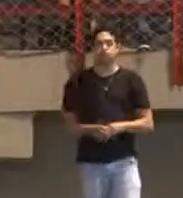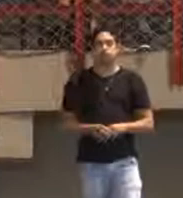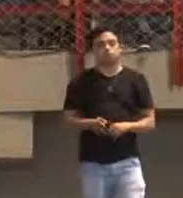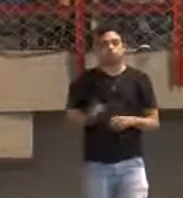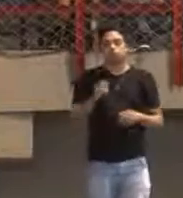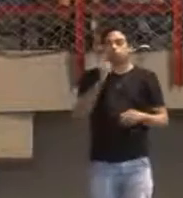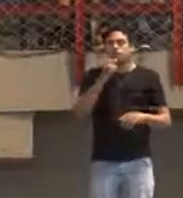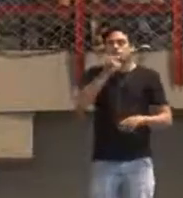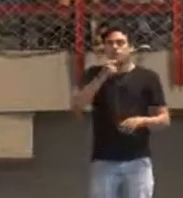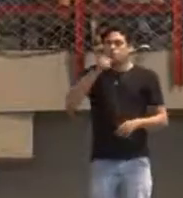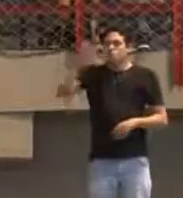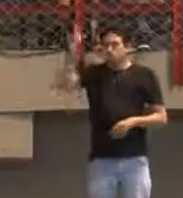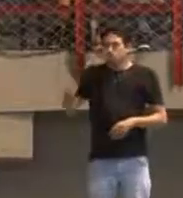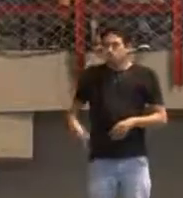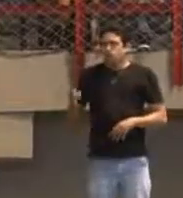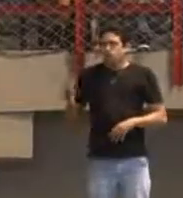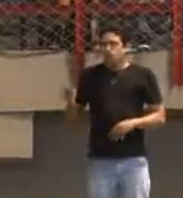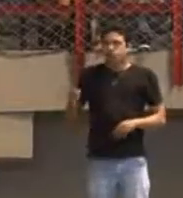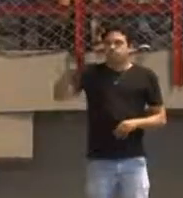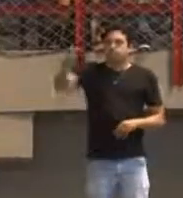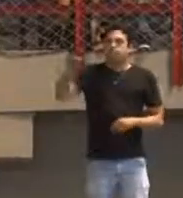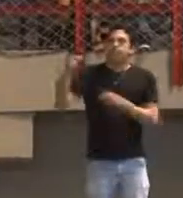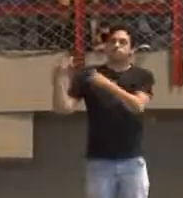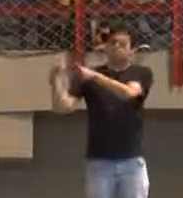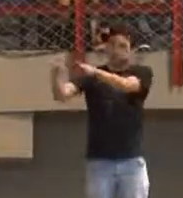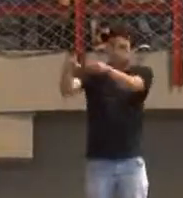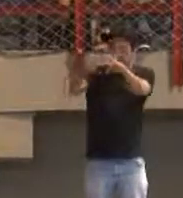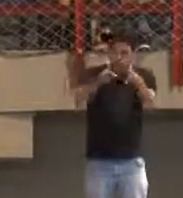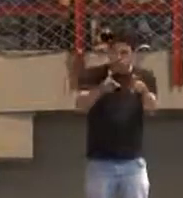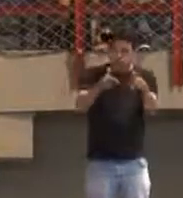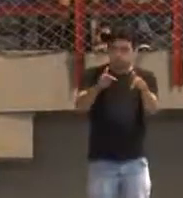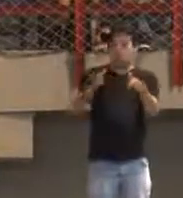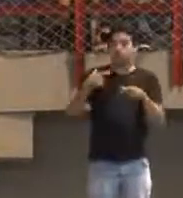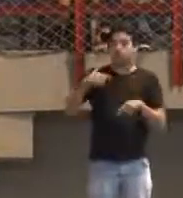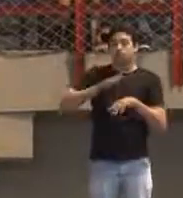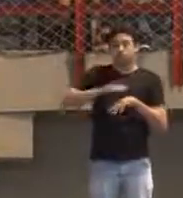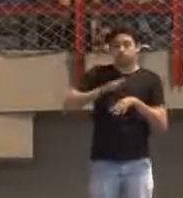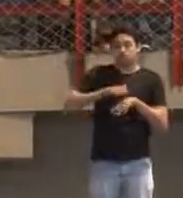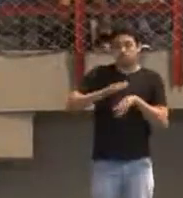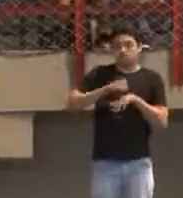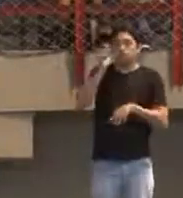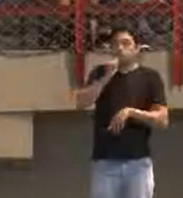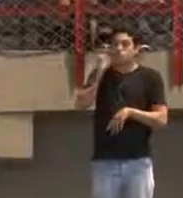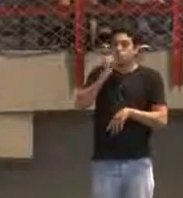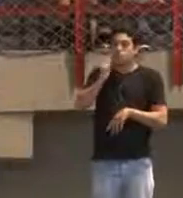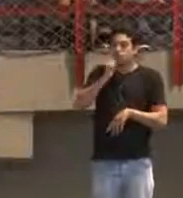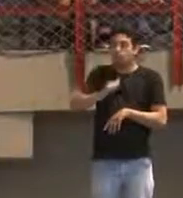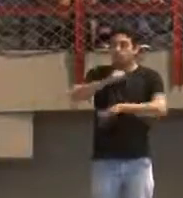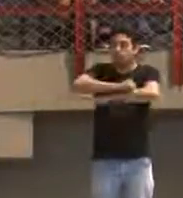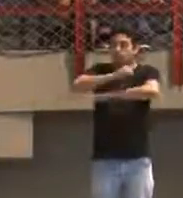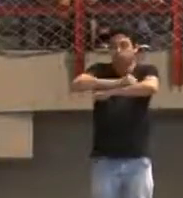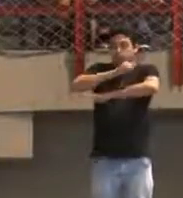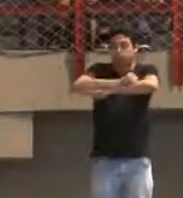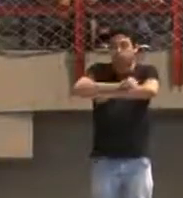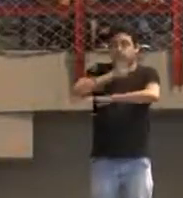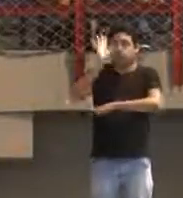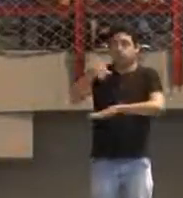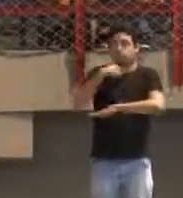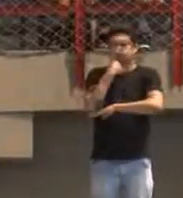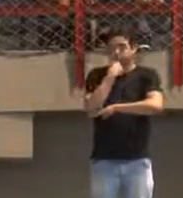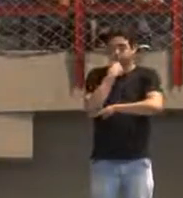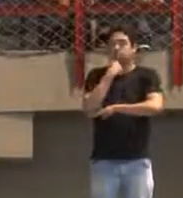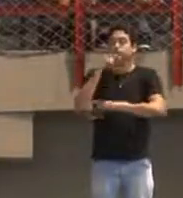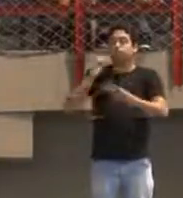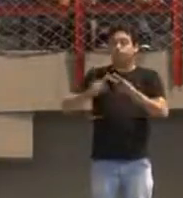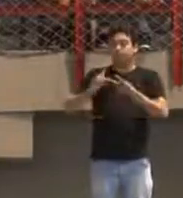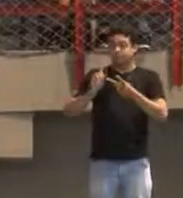O Senhor já saiu para trabalhar. Enquanto isso, a senhora na janela já está.